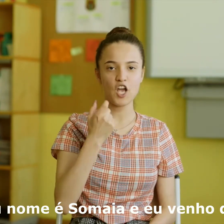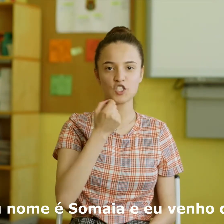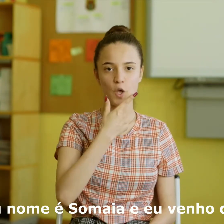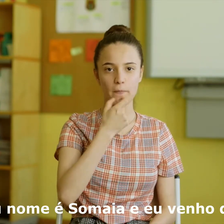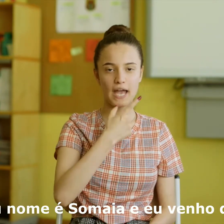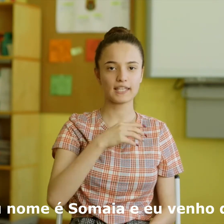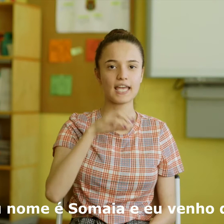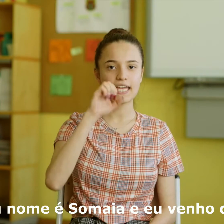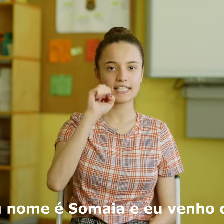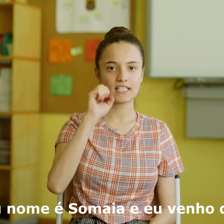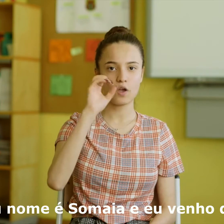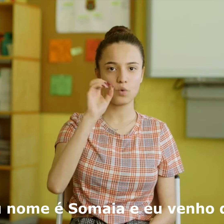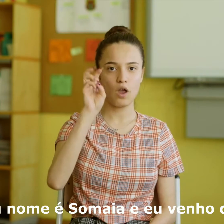O meu nome é Sumaya